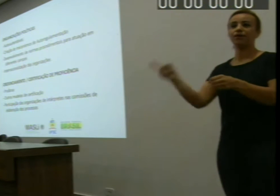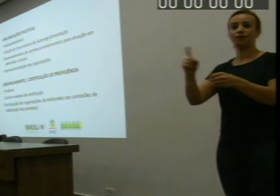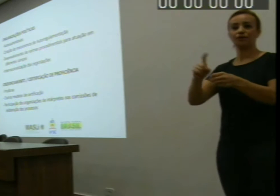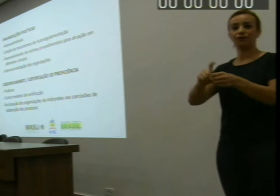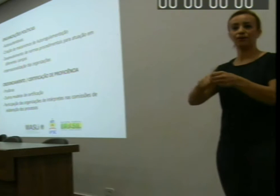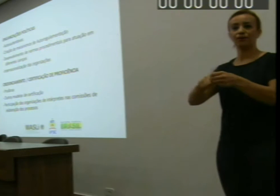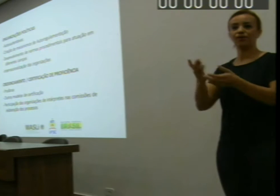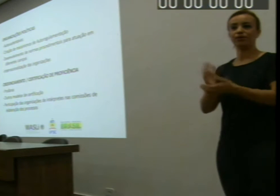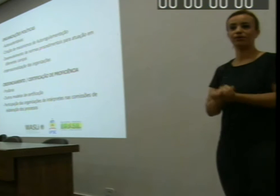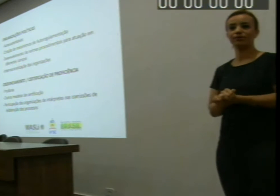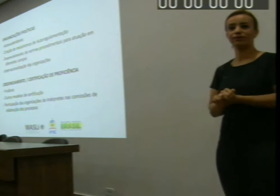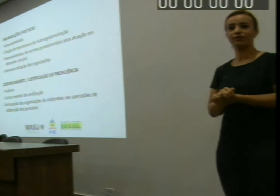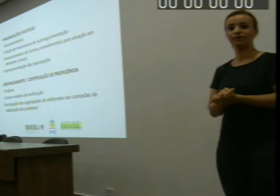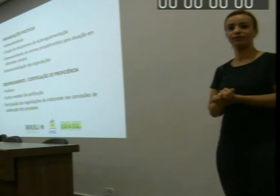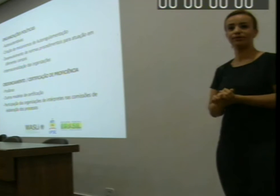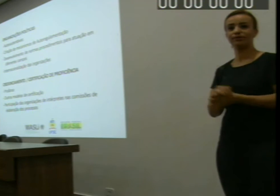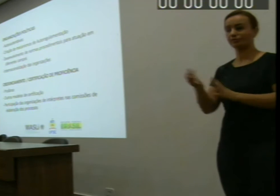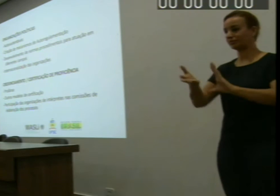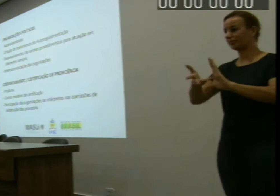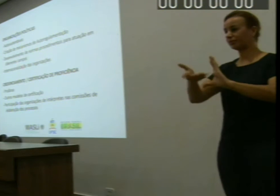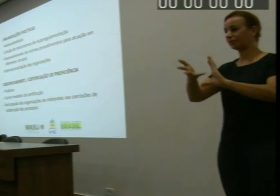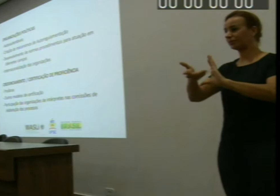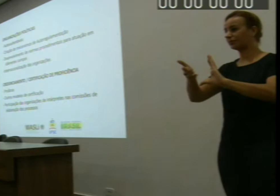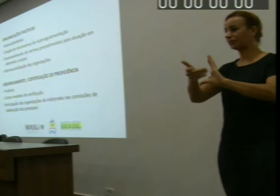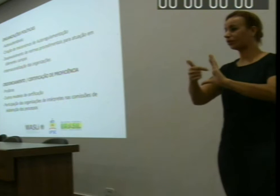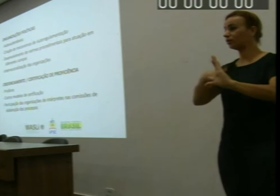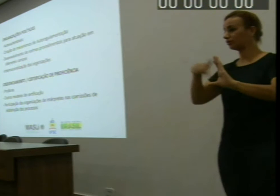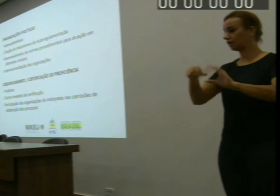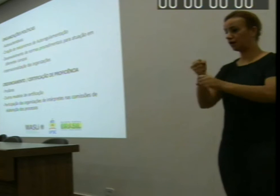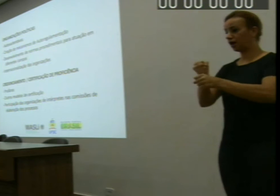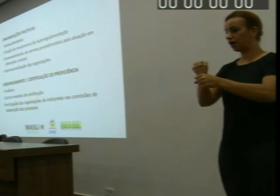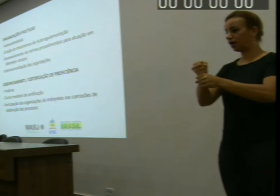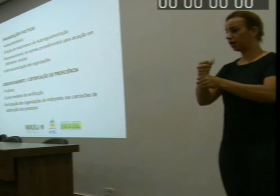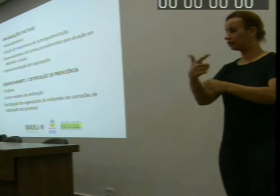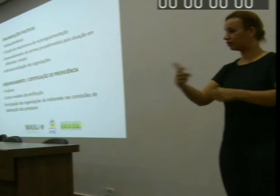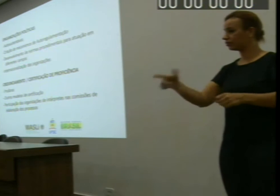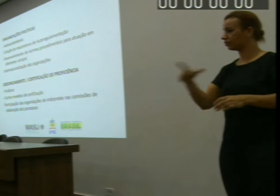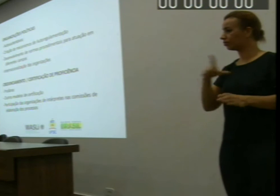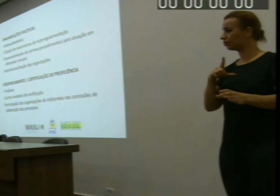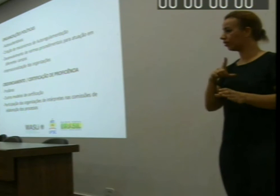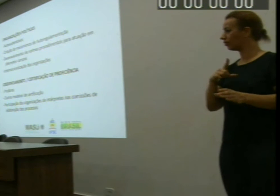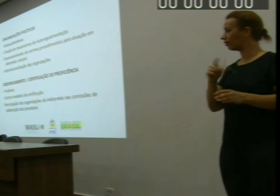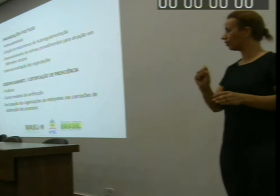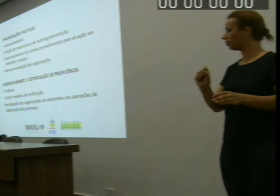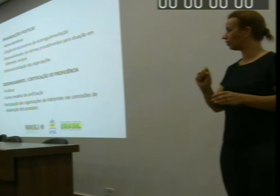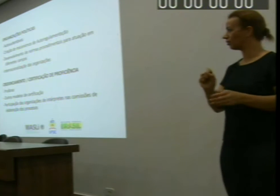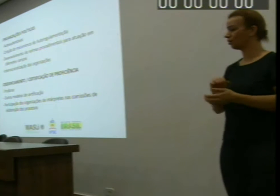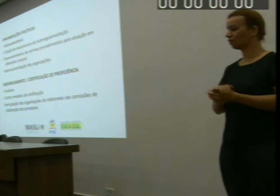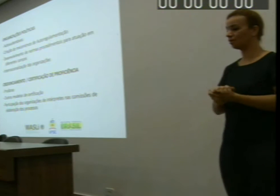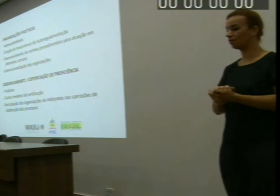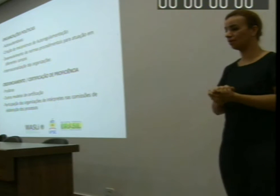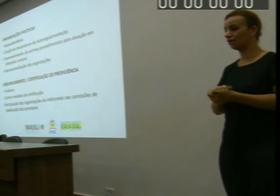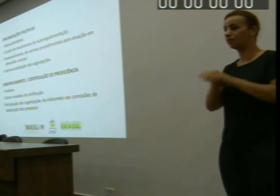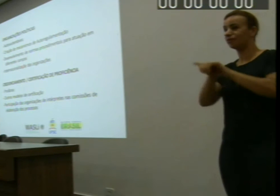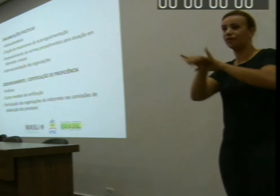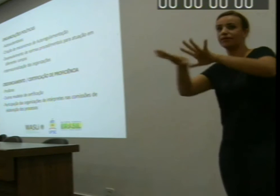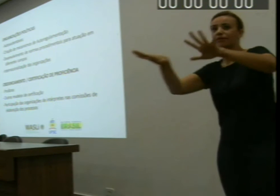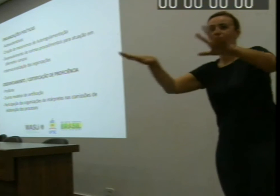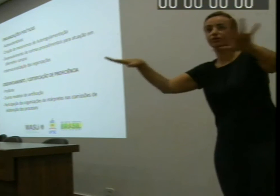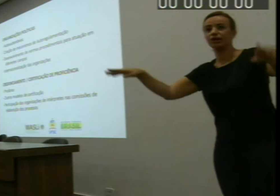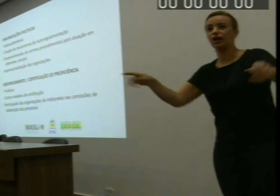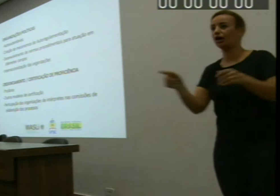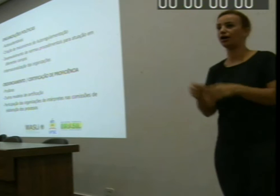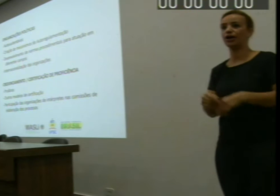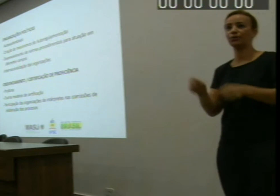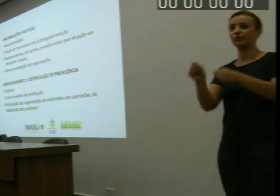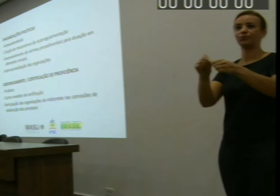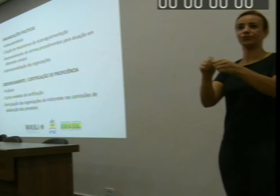na sorte porque esse PR libras também desse ano ele não saiu dentro de um cronograma ele não saiu assim anunciado olha vamos ter um